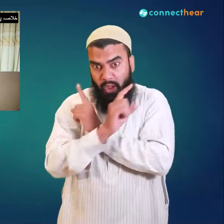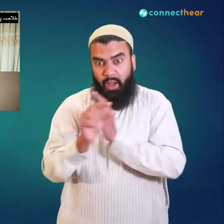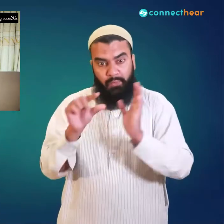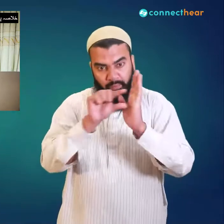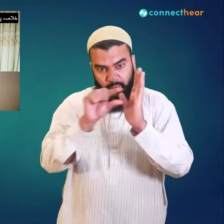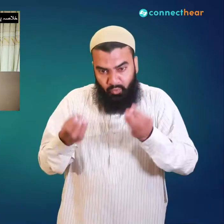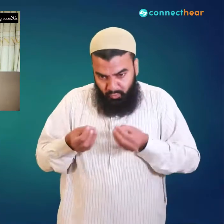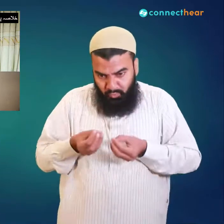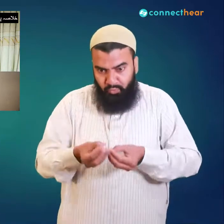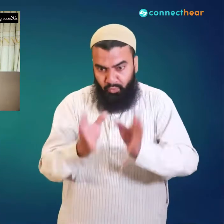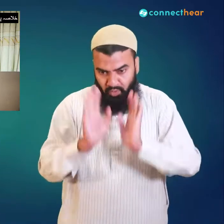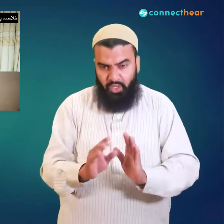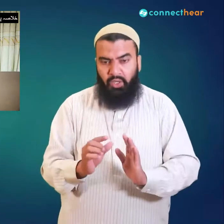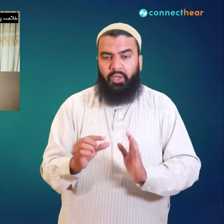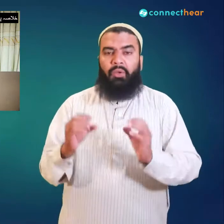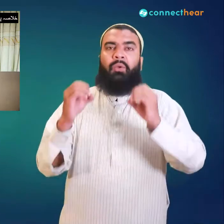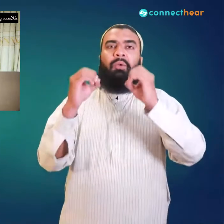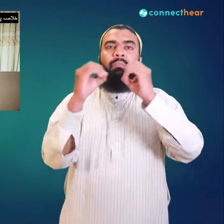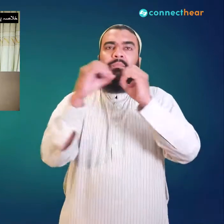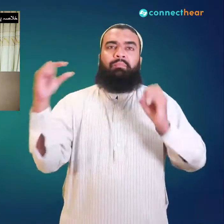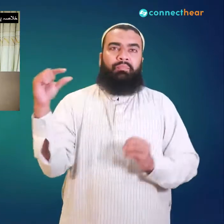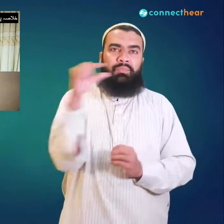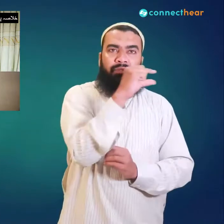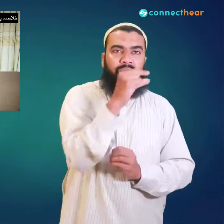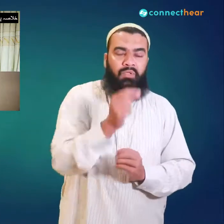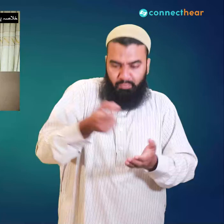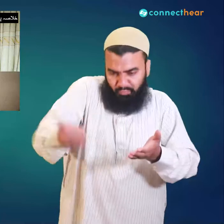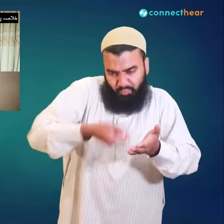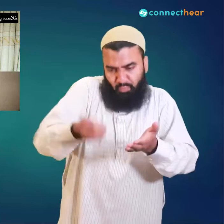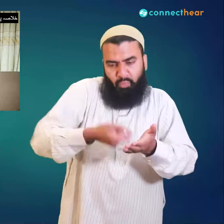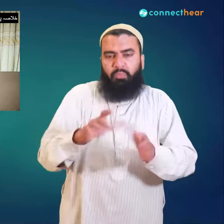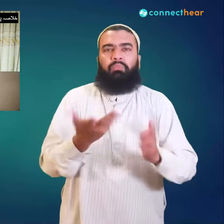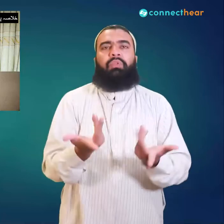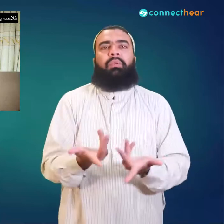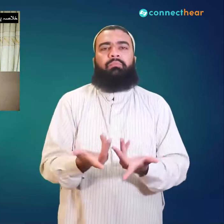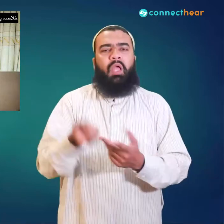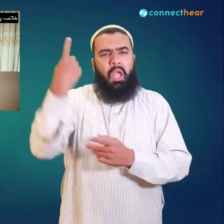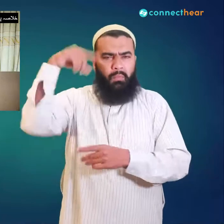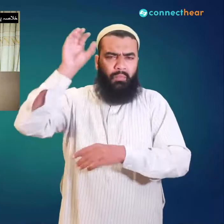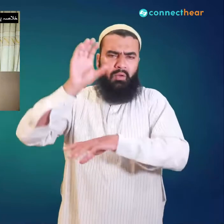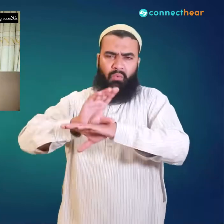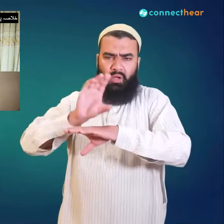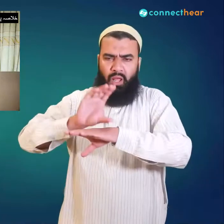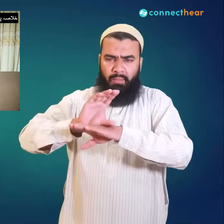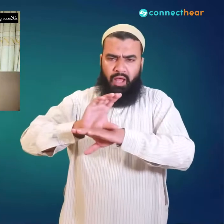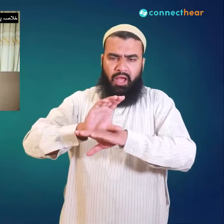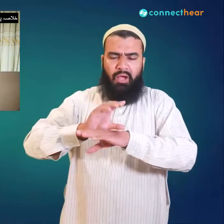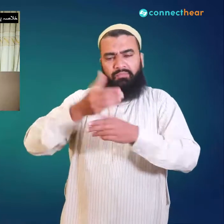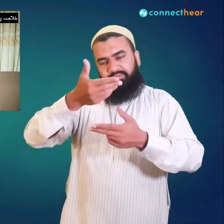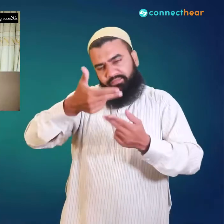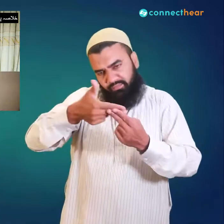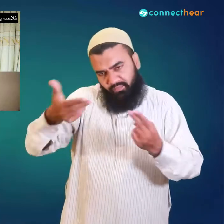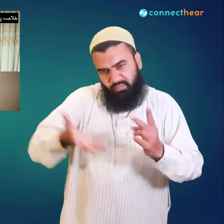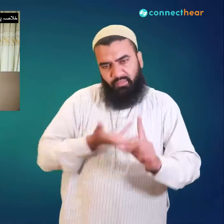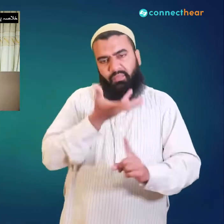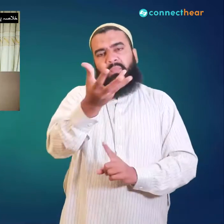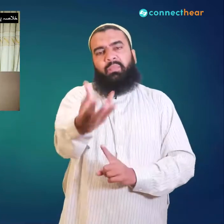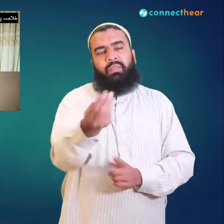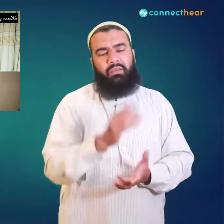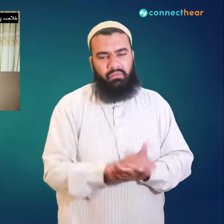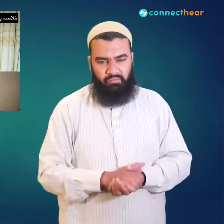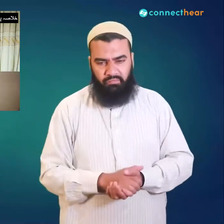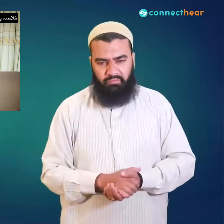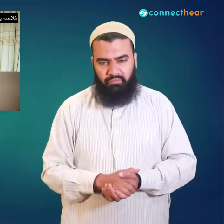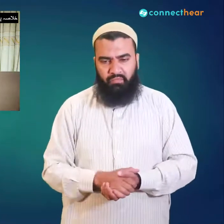میں بسم اللہ الرحمن الرحیم نہیں لکھی گئی۔ مفسرین نے اس پر تفصیلی گفتگو فرمائی ہے،